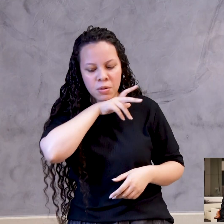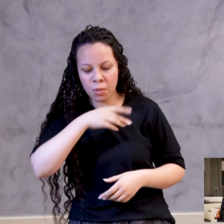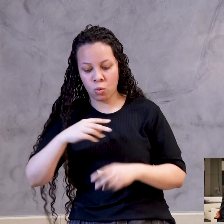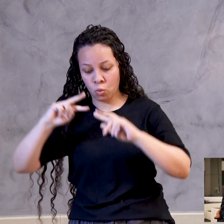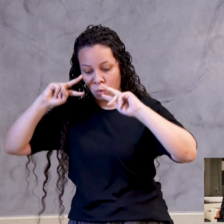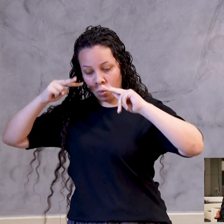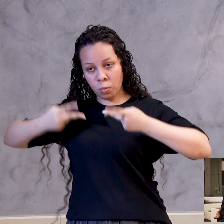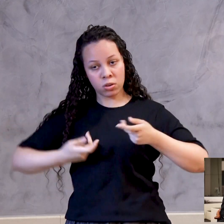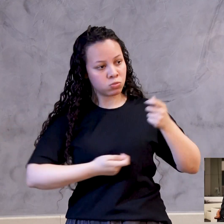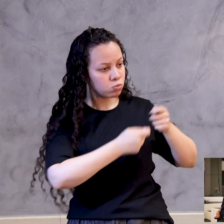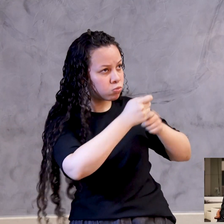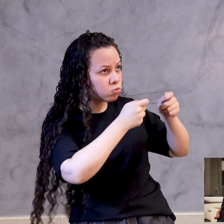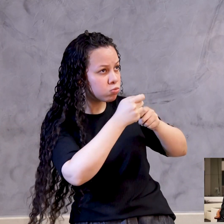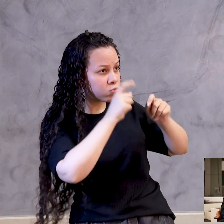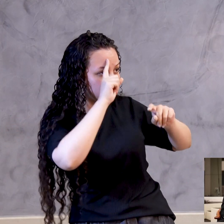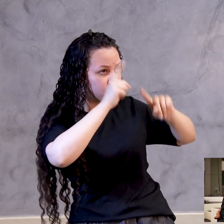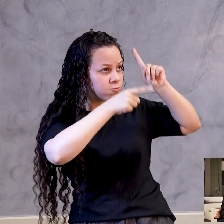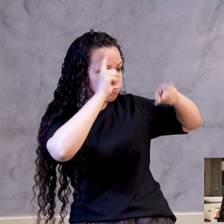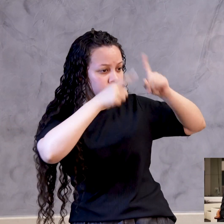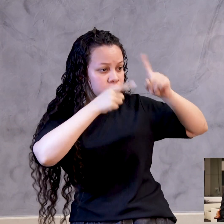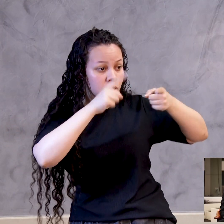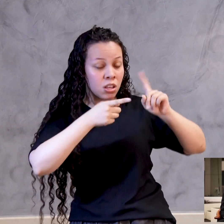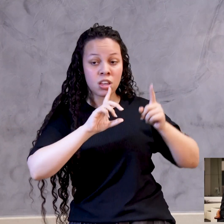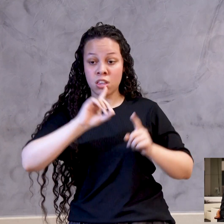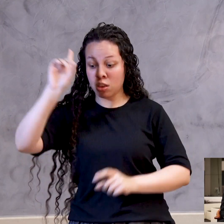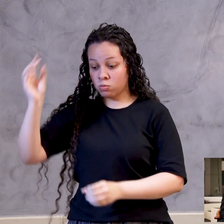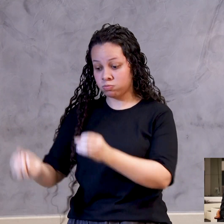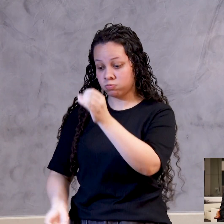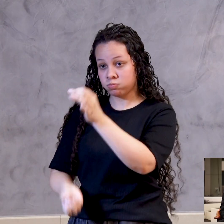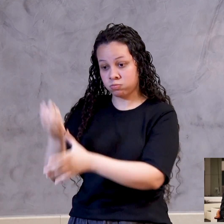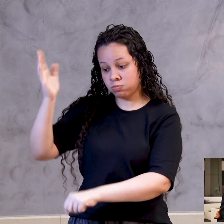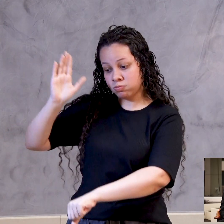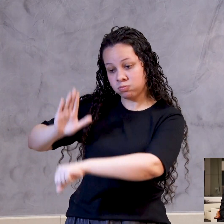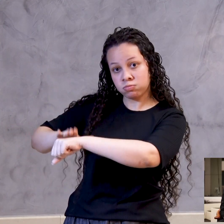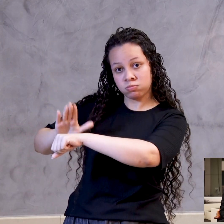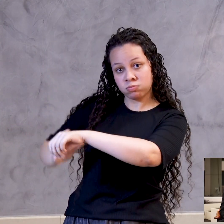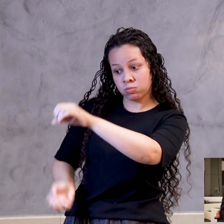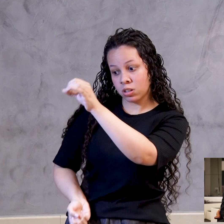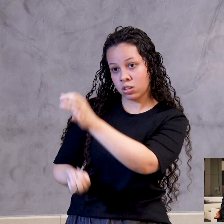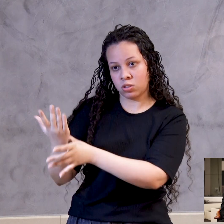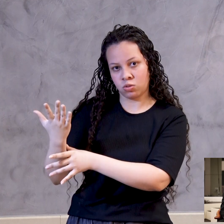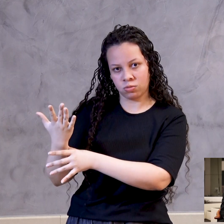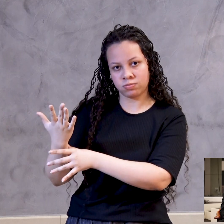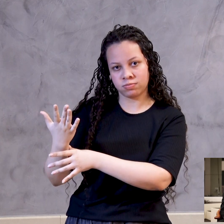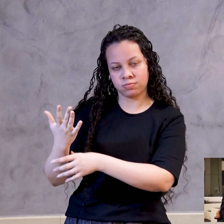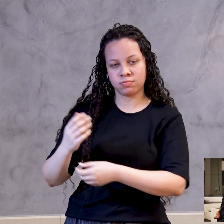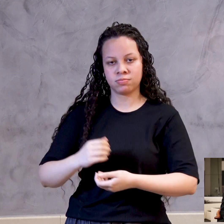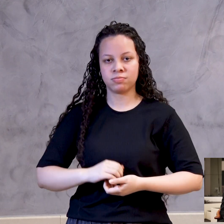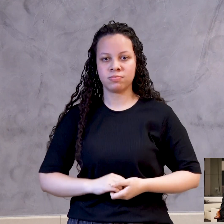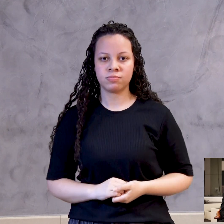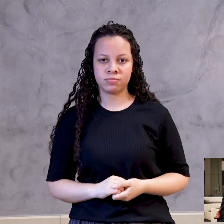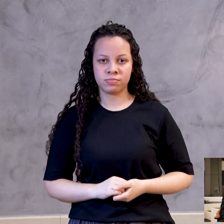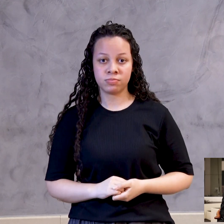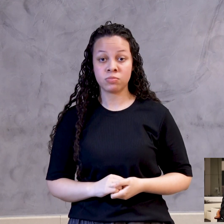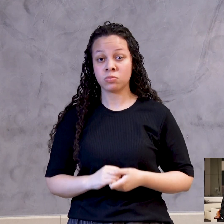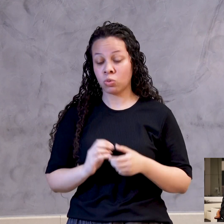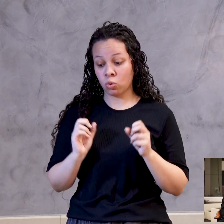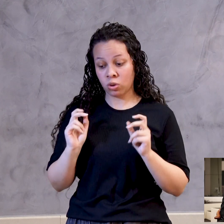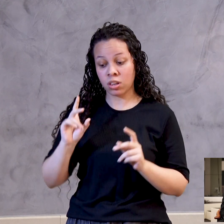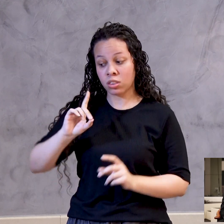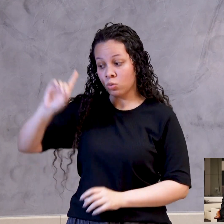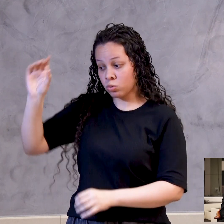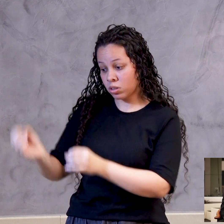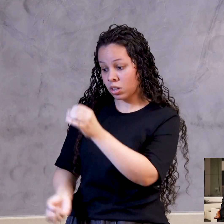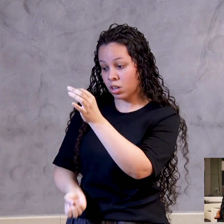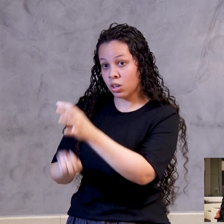Deus, do jeito que Deus queria o homem, Deus criou o homem. Criou Deus a